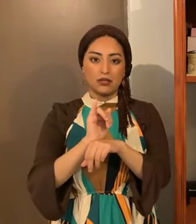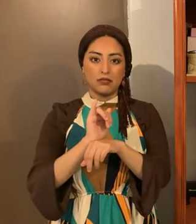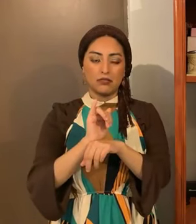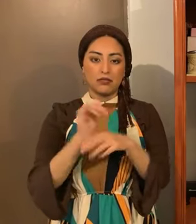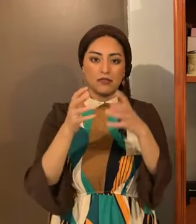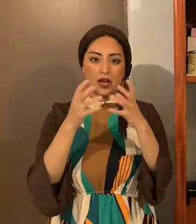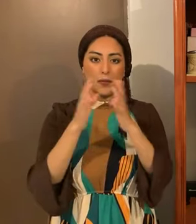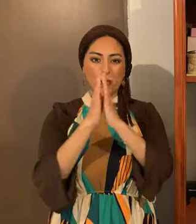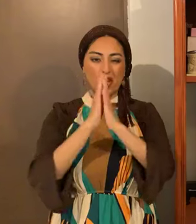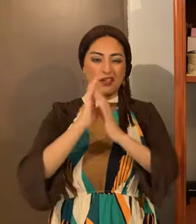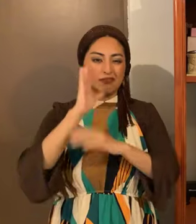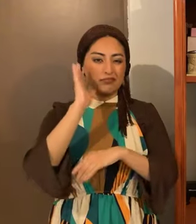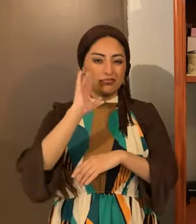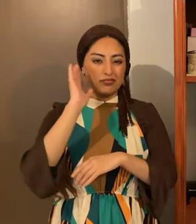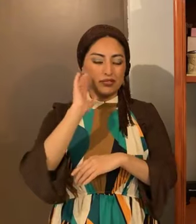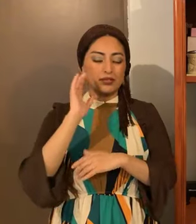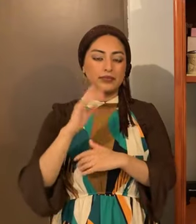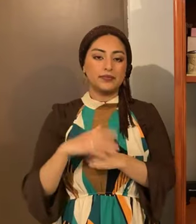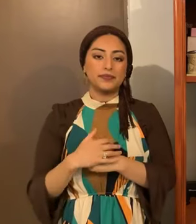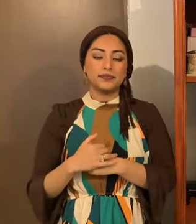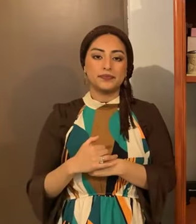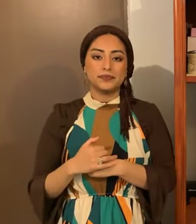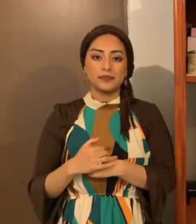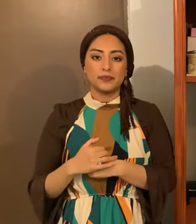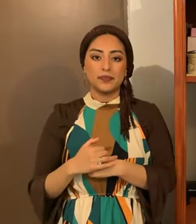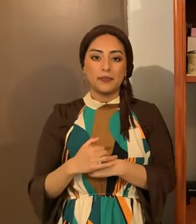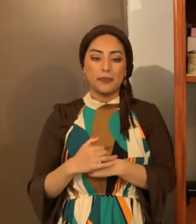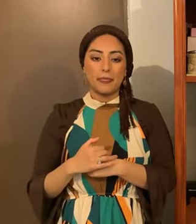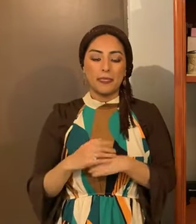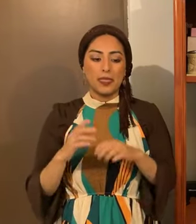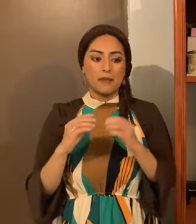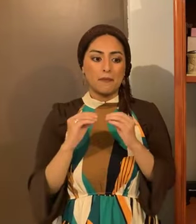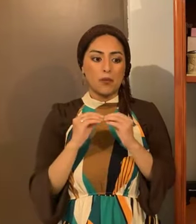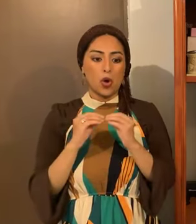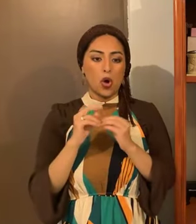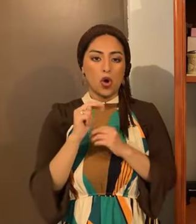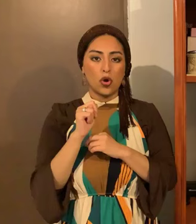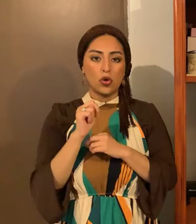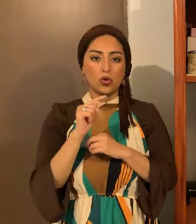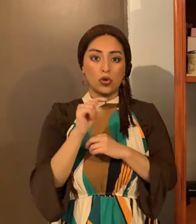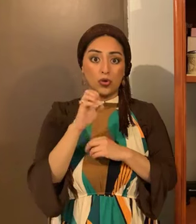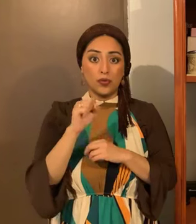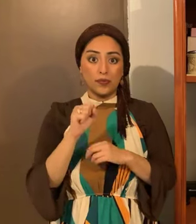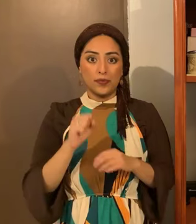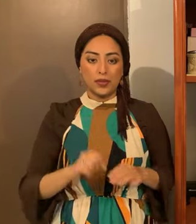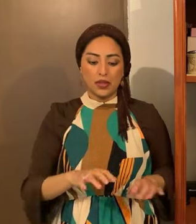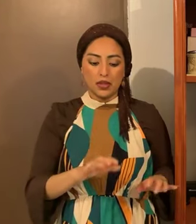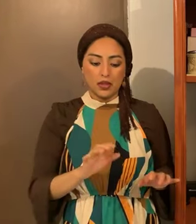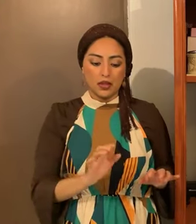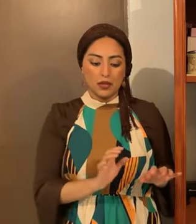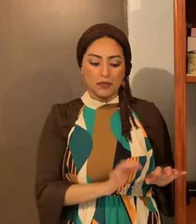rezos. Ahí ya podrían entrar otras notas, por ejemplo,